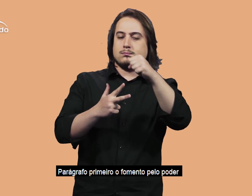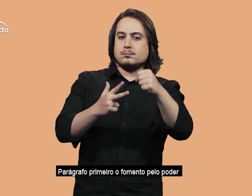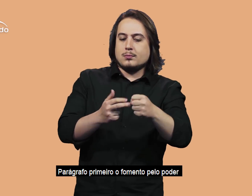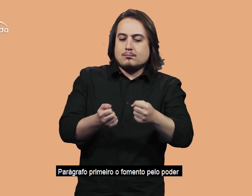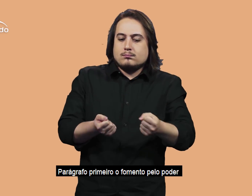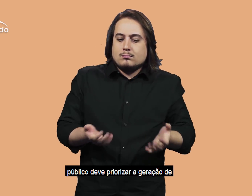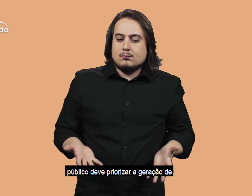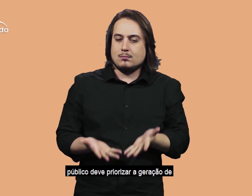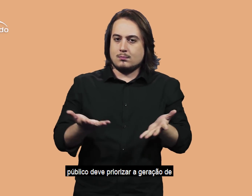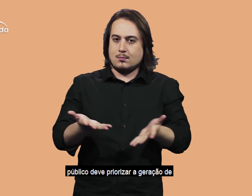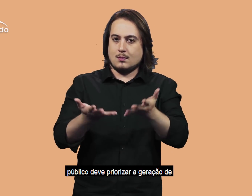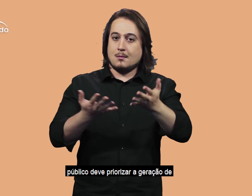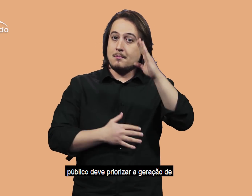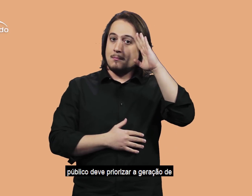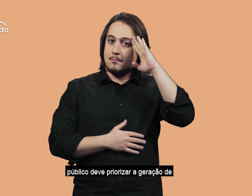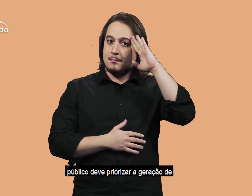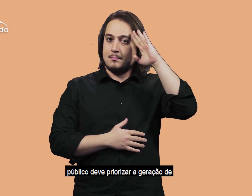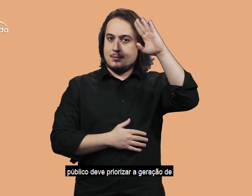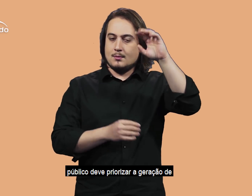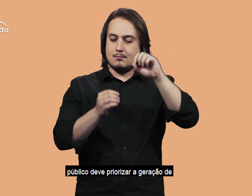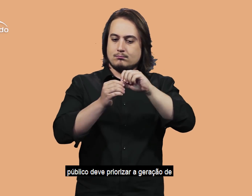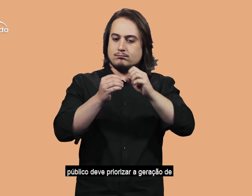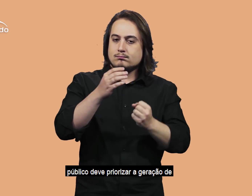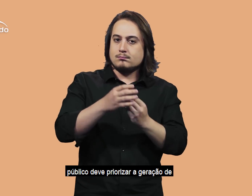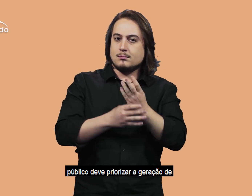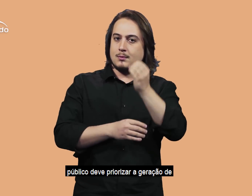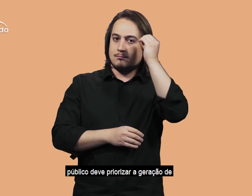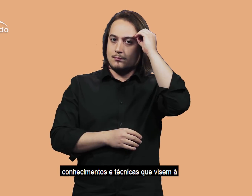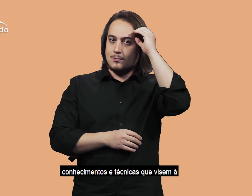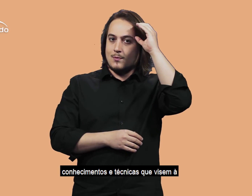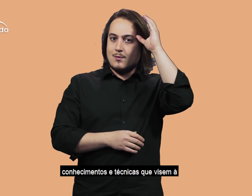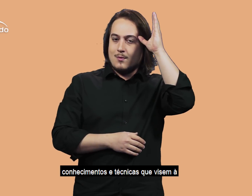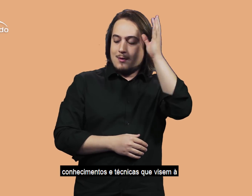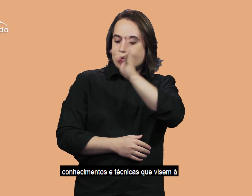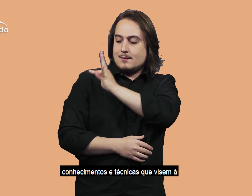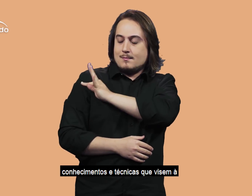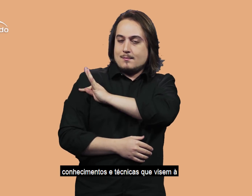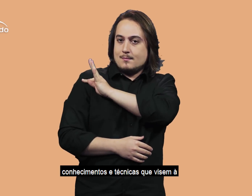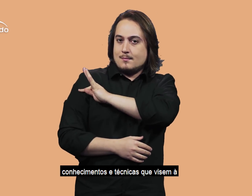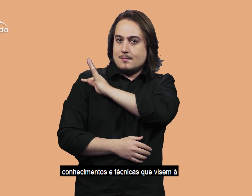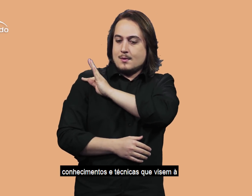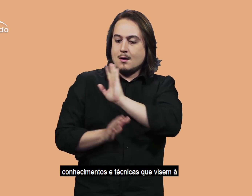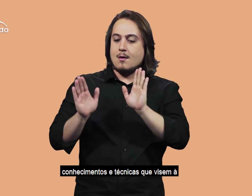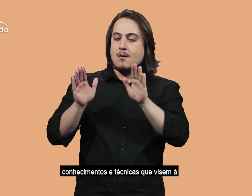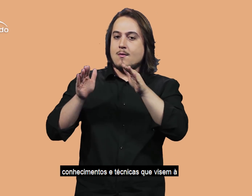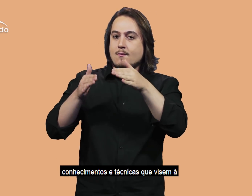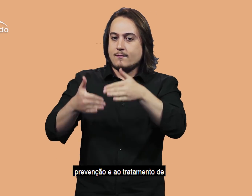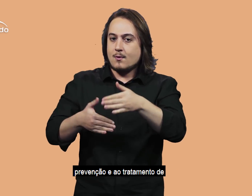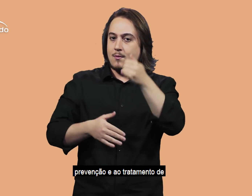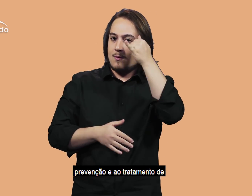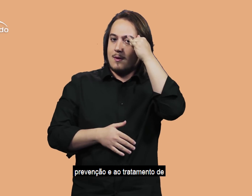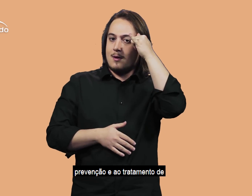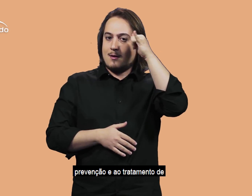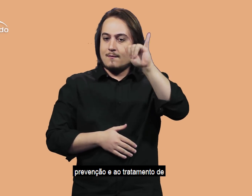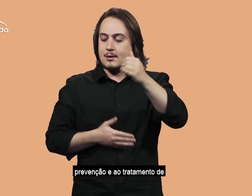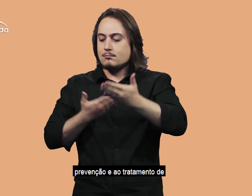deve priorizar a geração de conhecimentos e técnicas que visem à prevenção e ao tratamento de